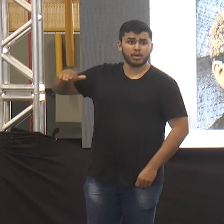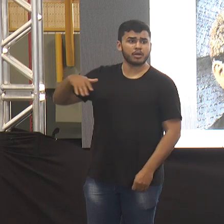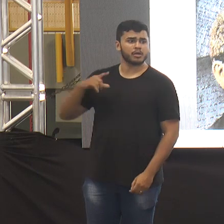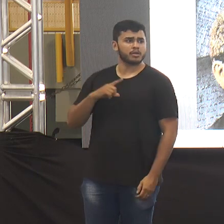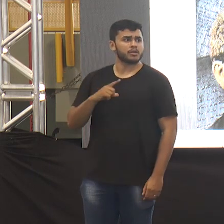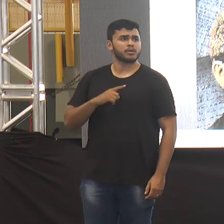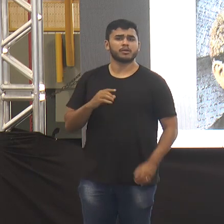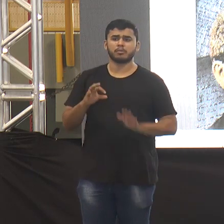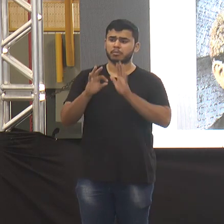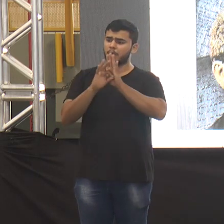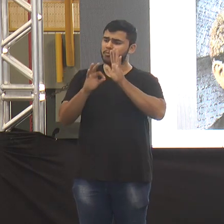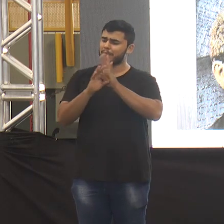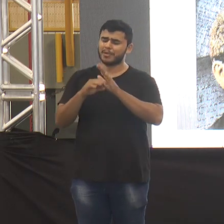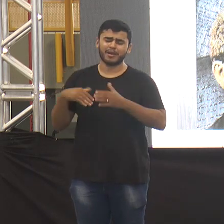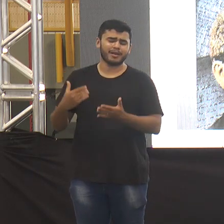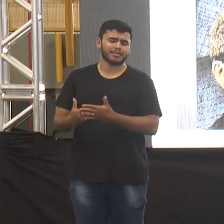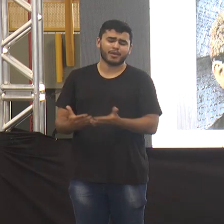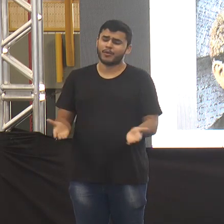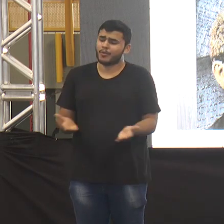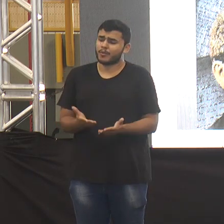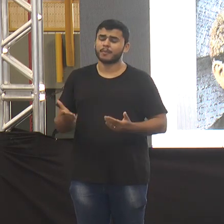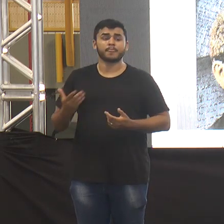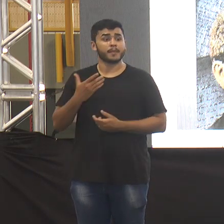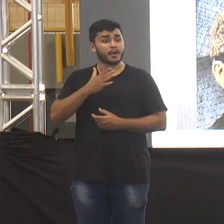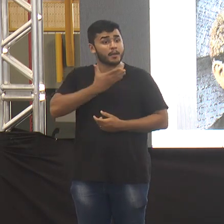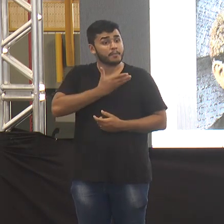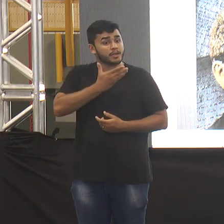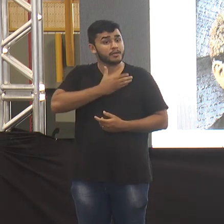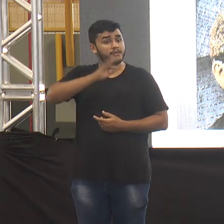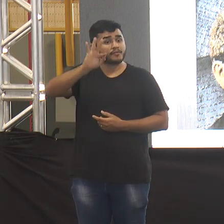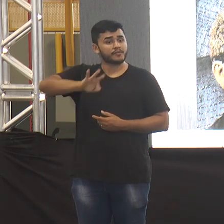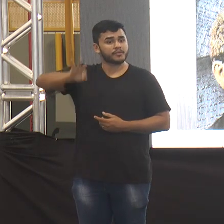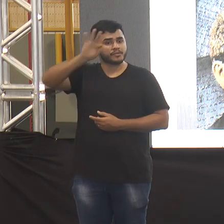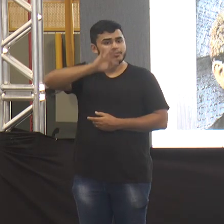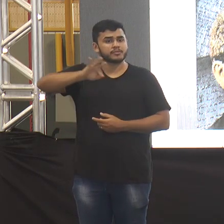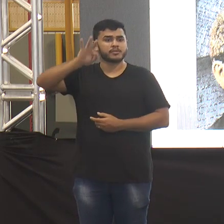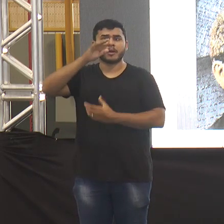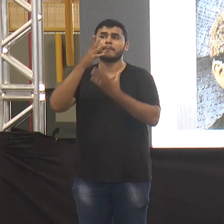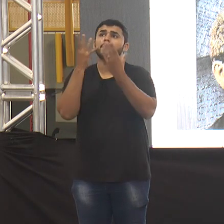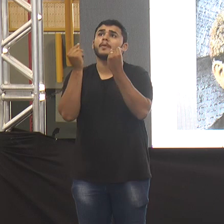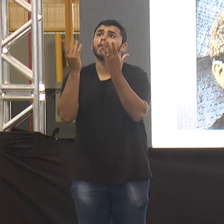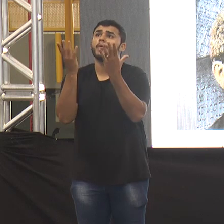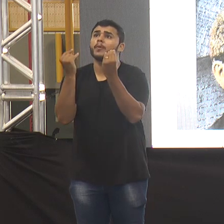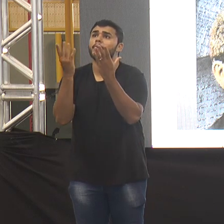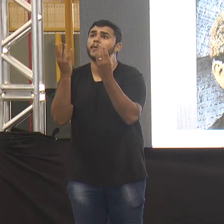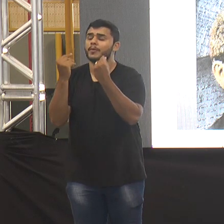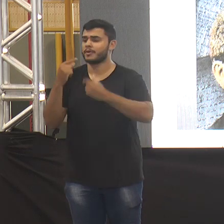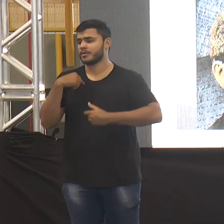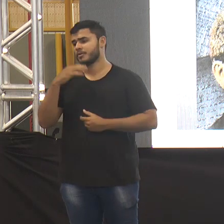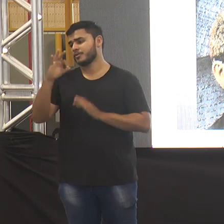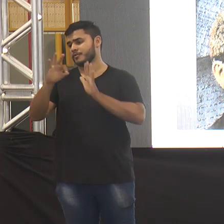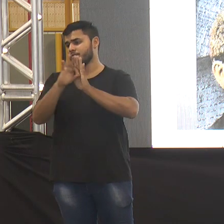maconha. Vários dos meus colegas de faculdade fumavam e fumam maconha.